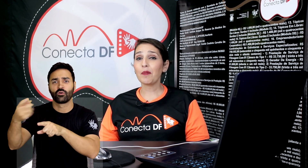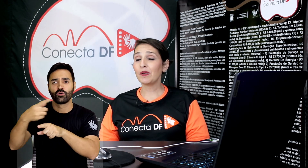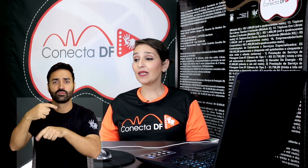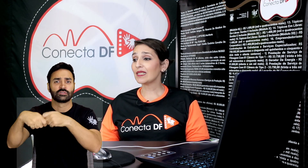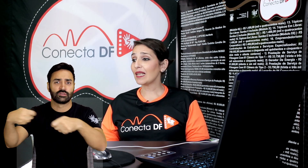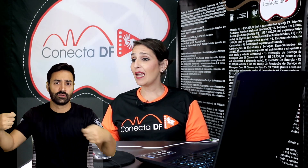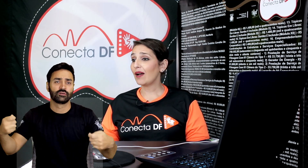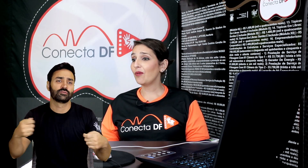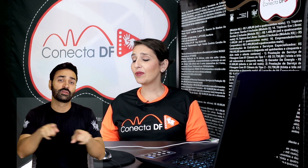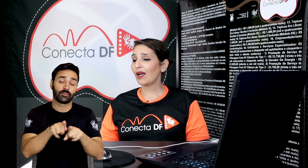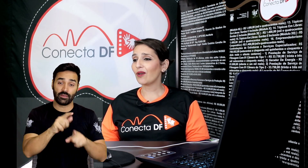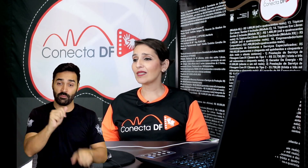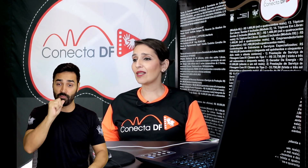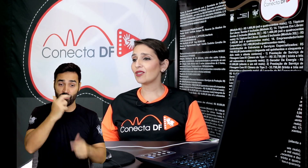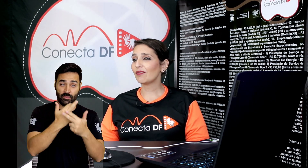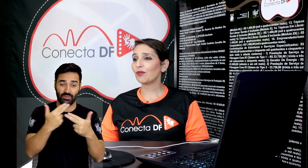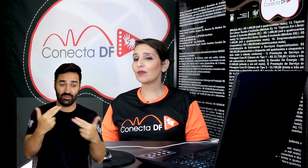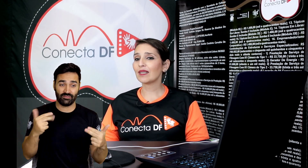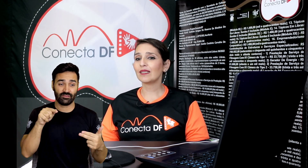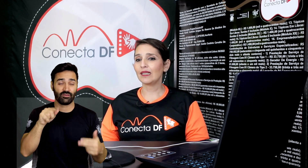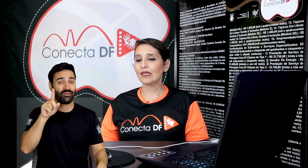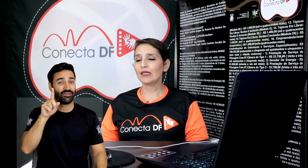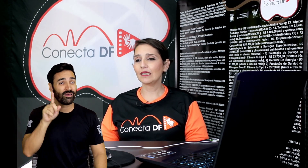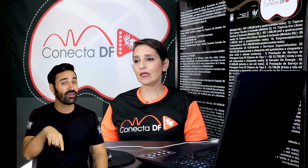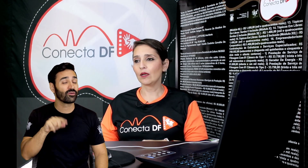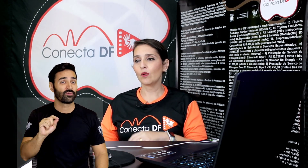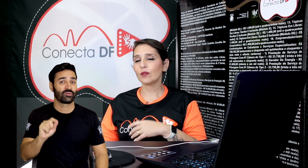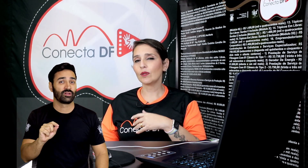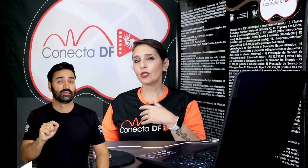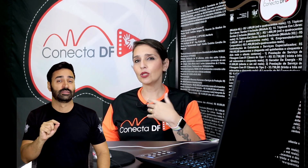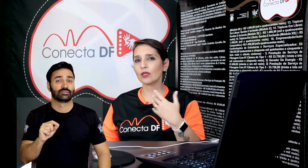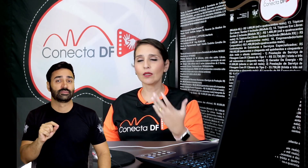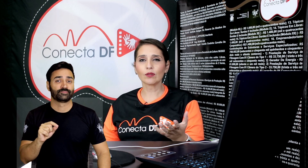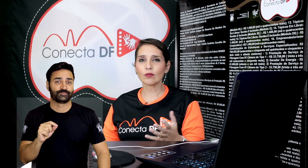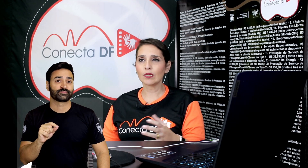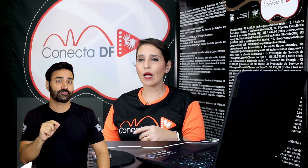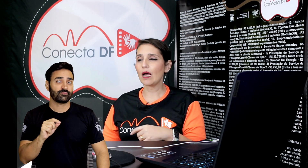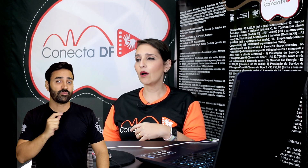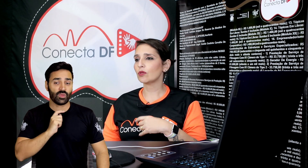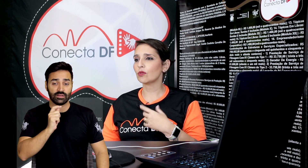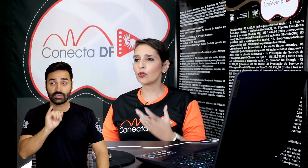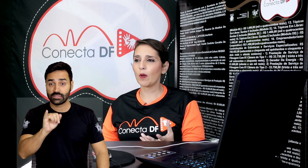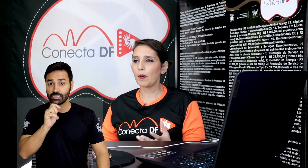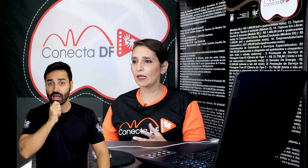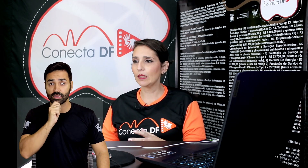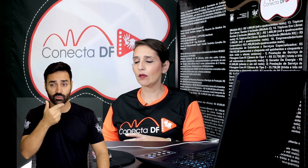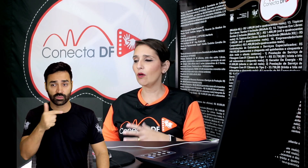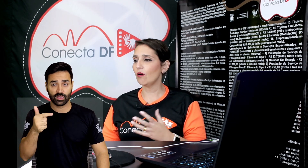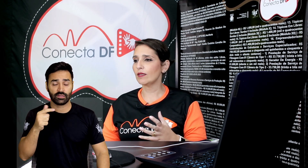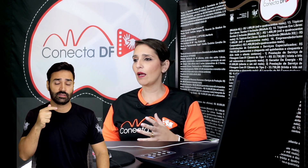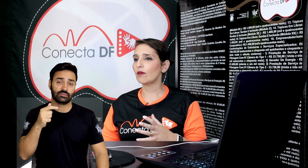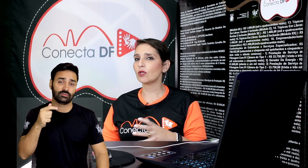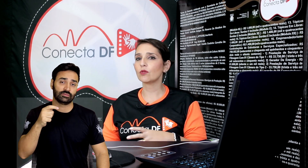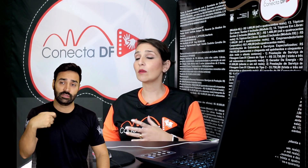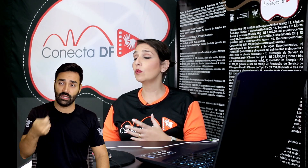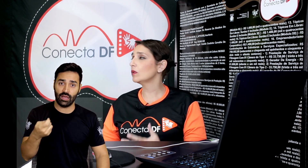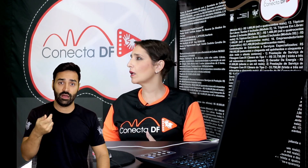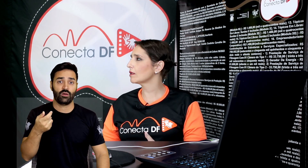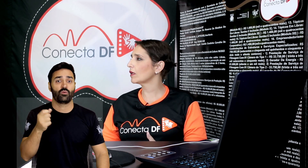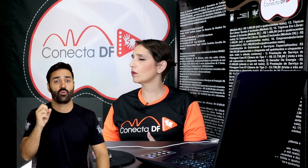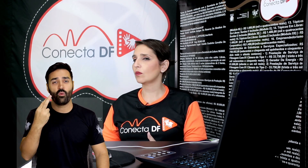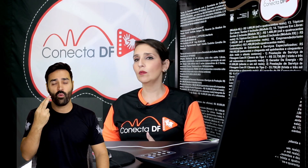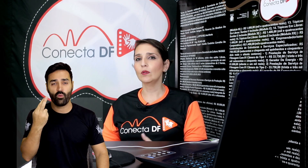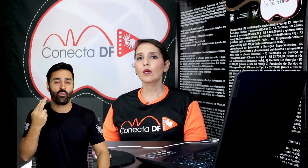Alimentos e bebidas é um negócio que a gente usa, assim, quando a gente ainda não tem um sinal, surge uma parada nova e tal, a gente usa